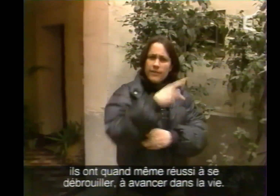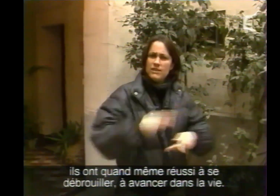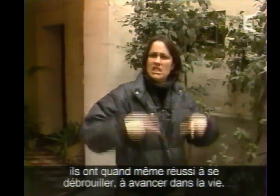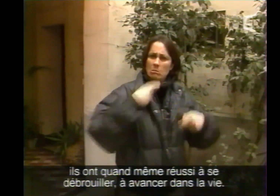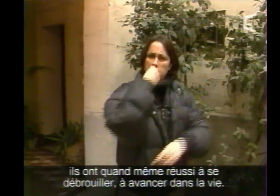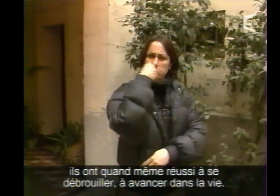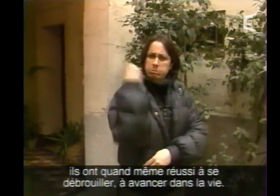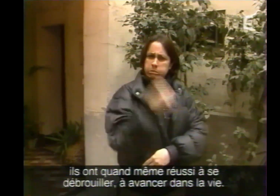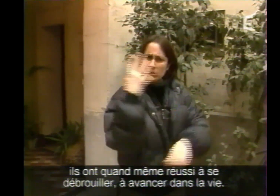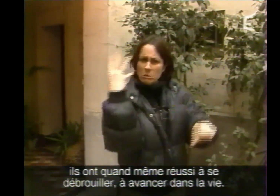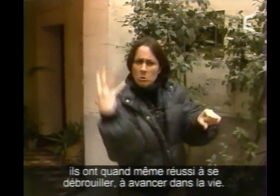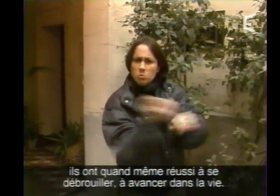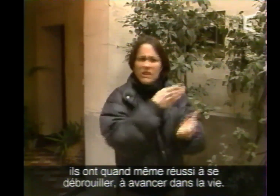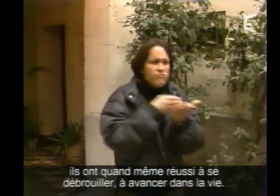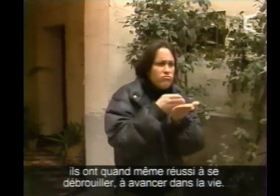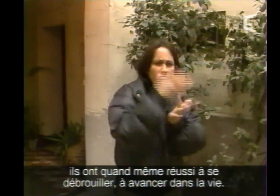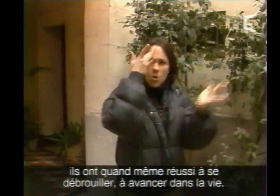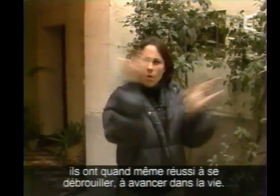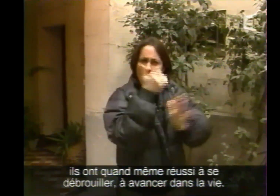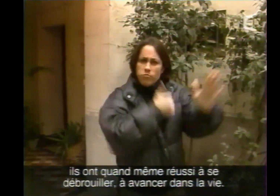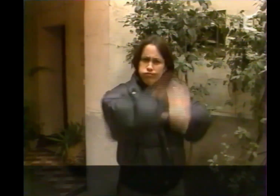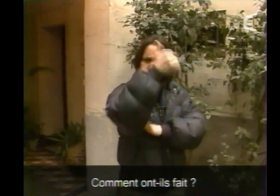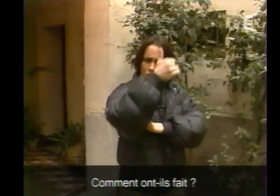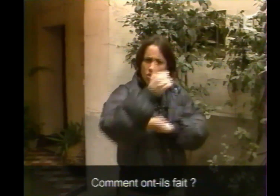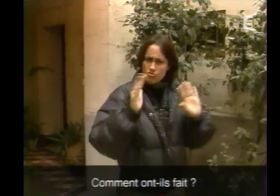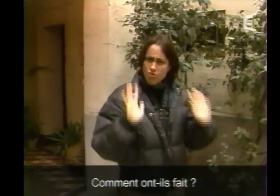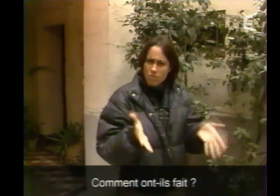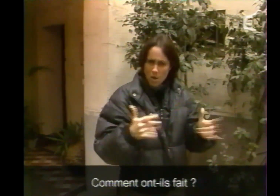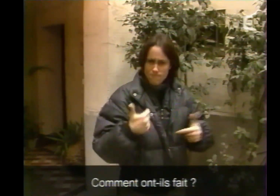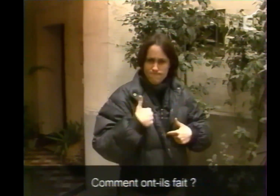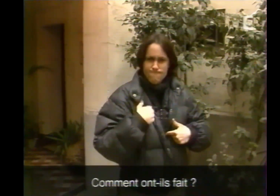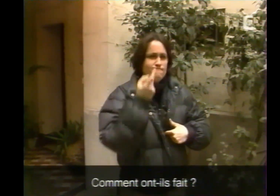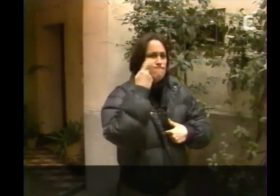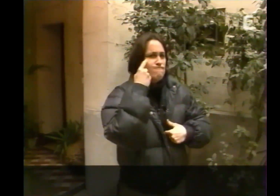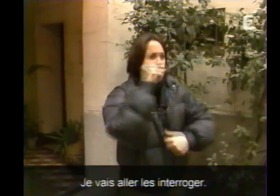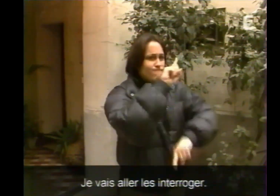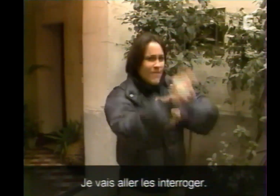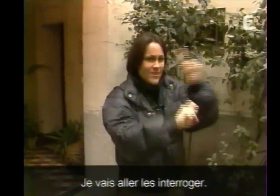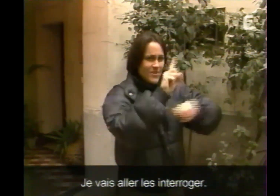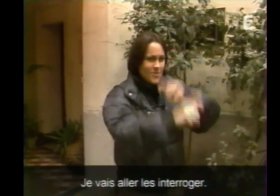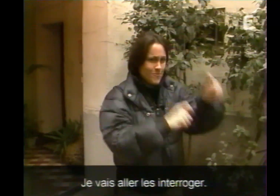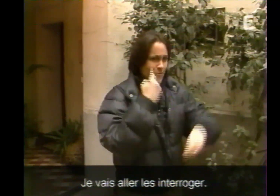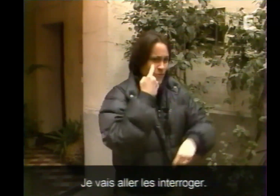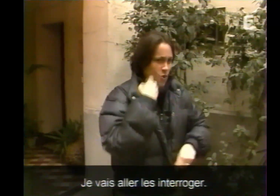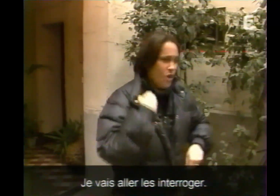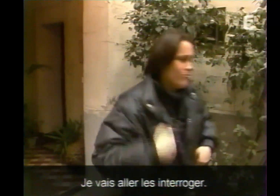à se débrouiller, à avancer dans la vie. Comment ont-ils fait? Je vais aller les interroger.